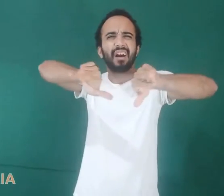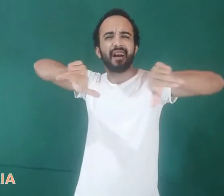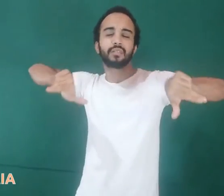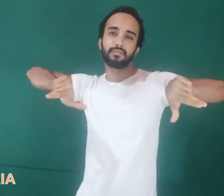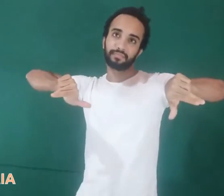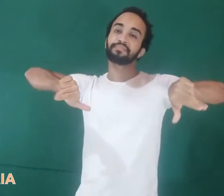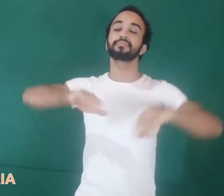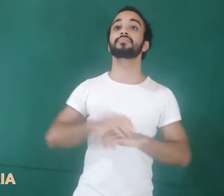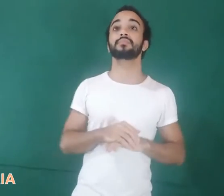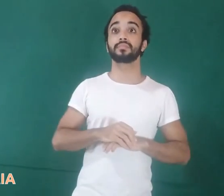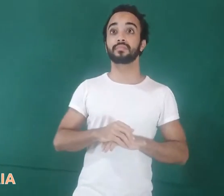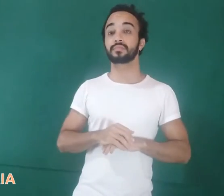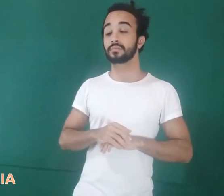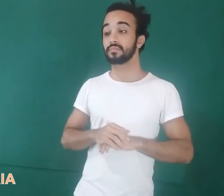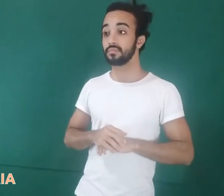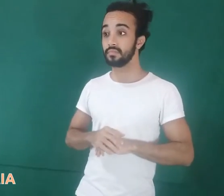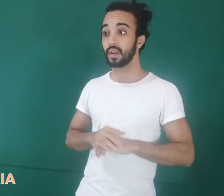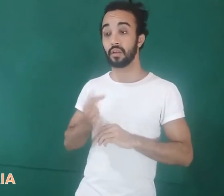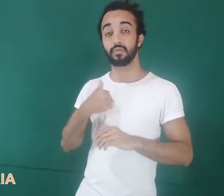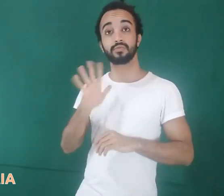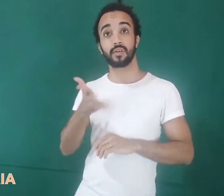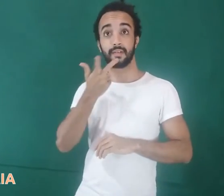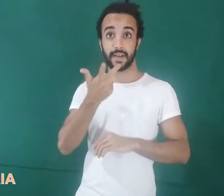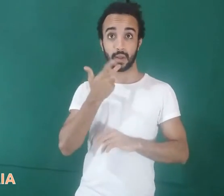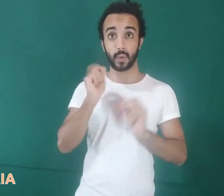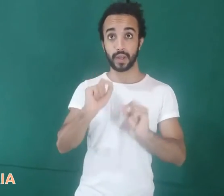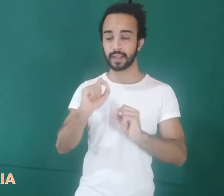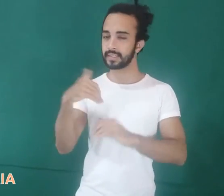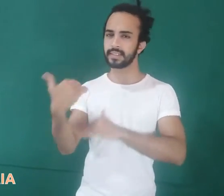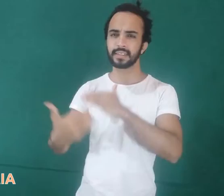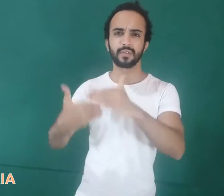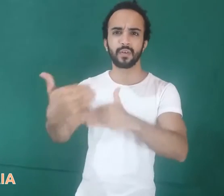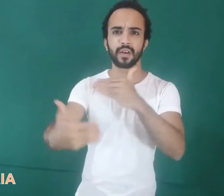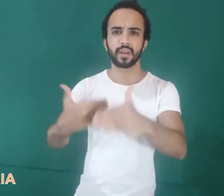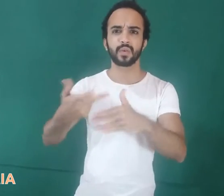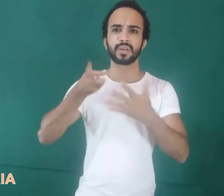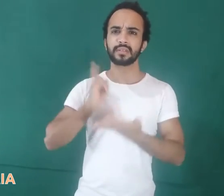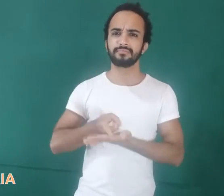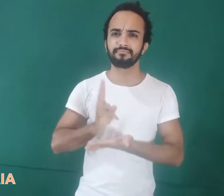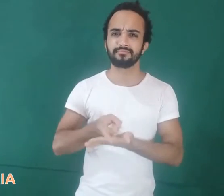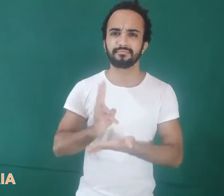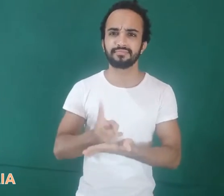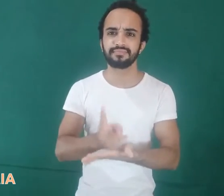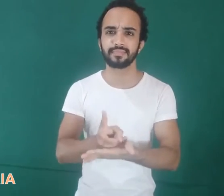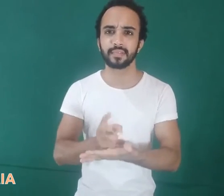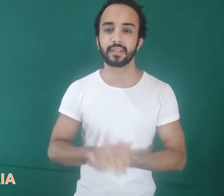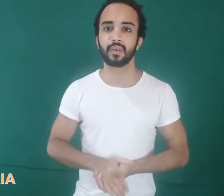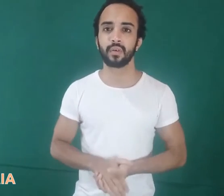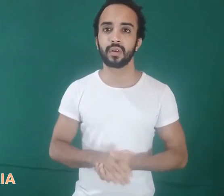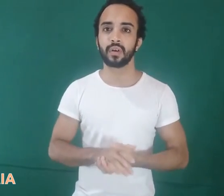múltiplas, e como estou falando, como falei, que estão se desenvolvendo constantemente. Então a gente talvez você